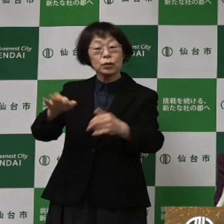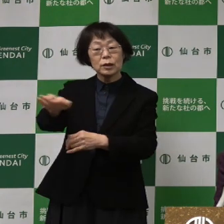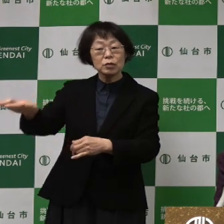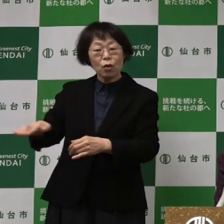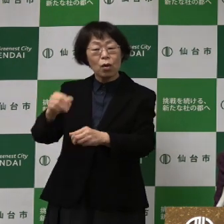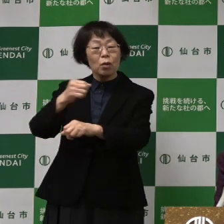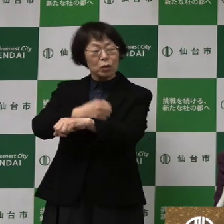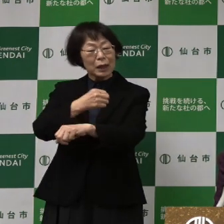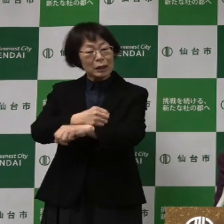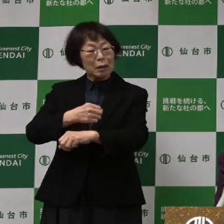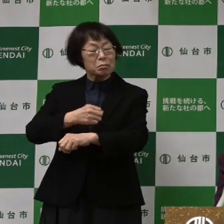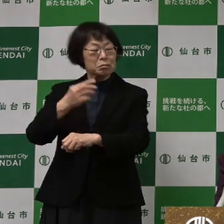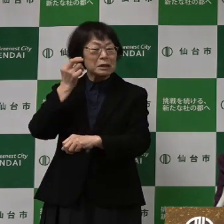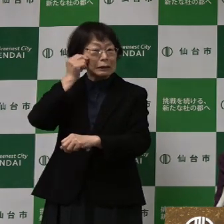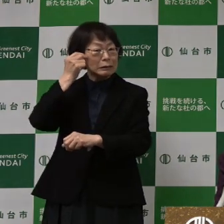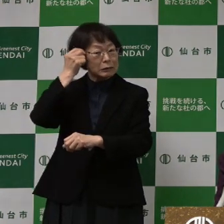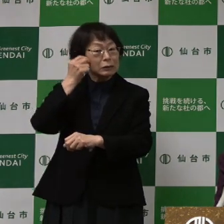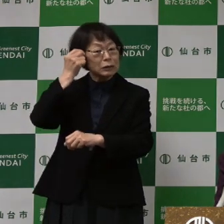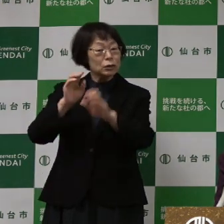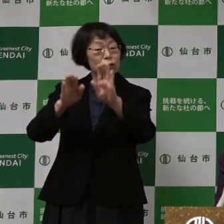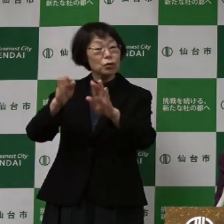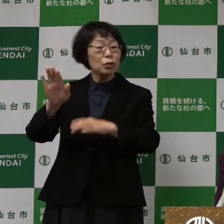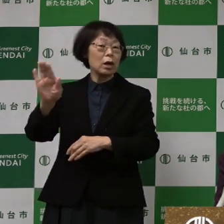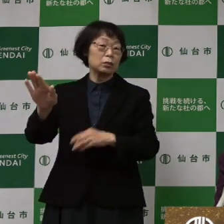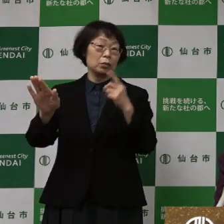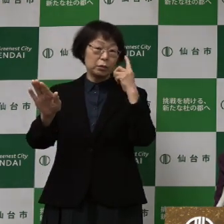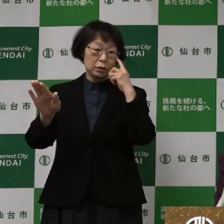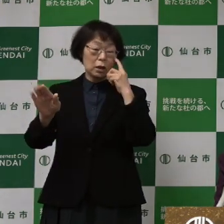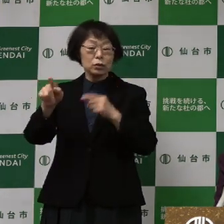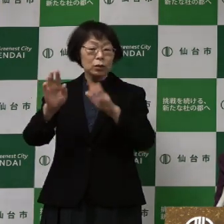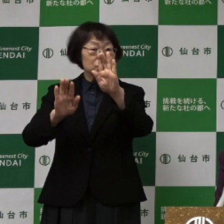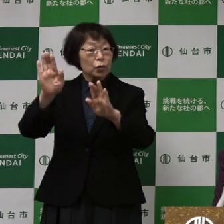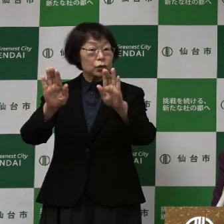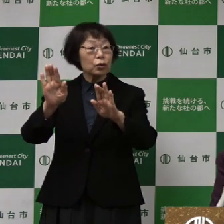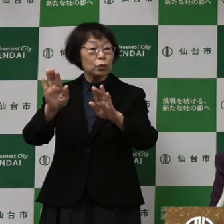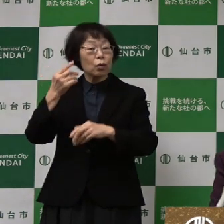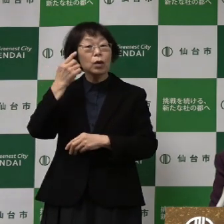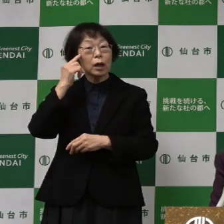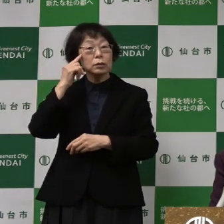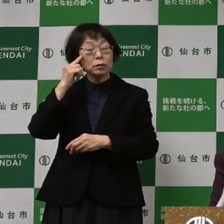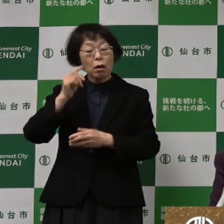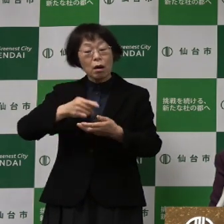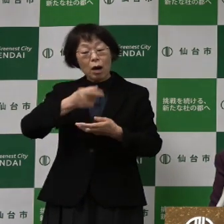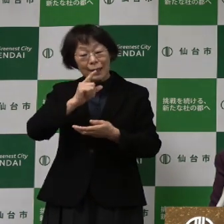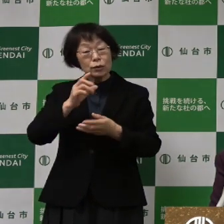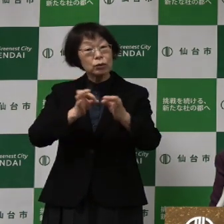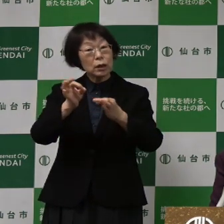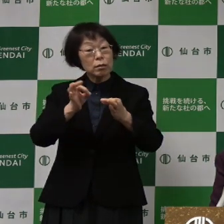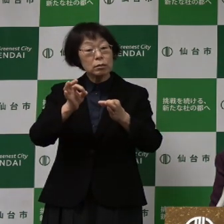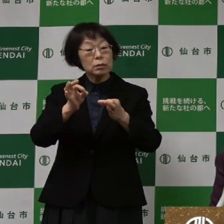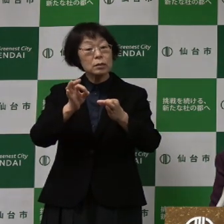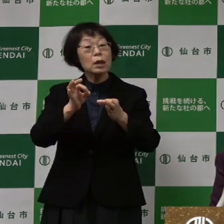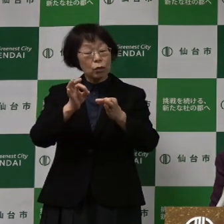変な気苦労をしながら対応していると思いますけれども、そういう状況を鑑みますと、飲食店への対応という